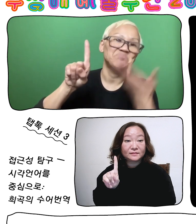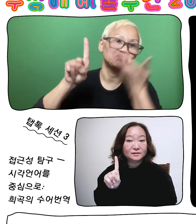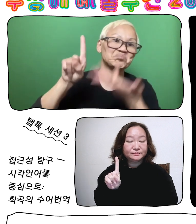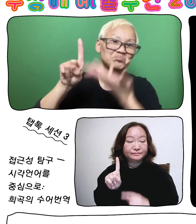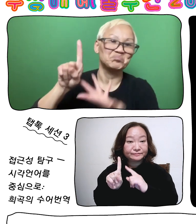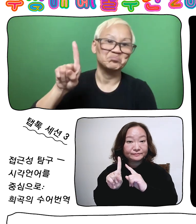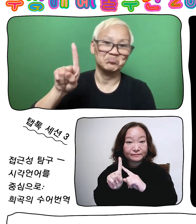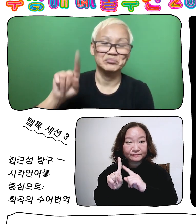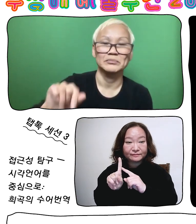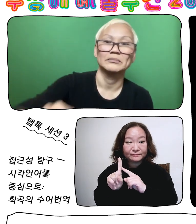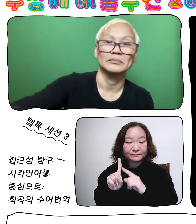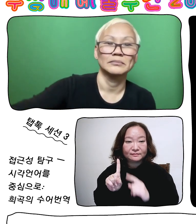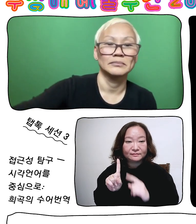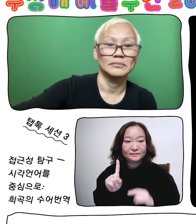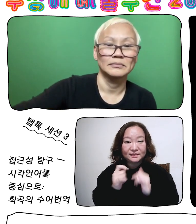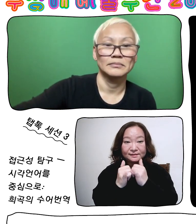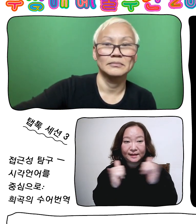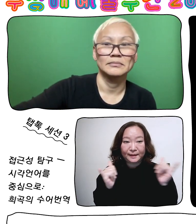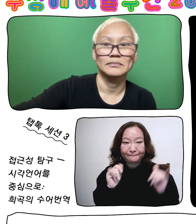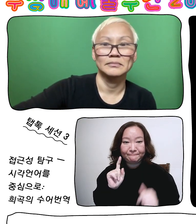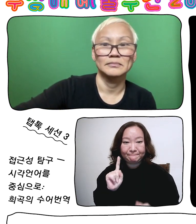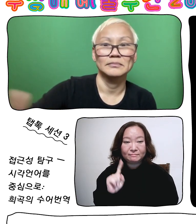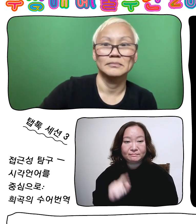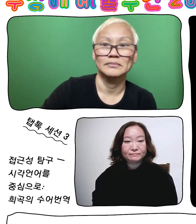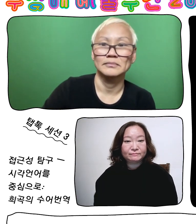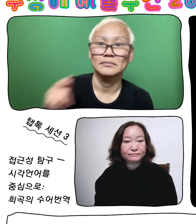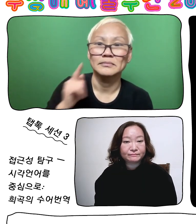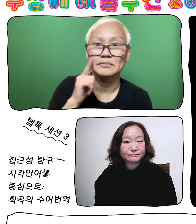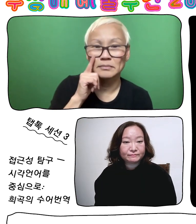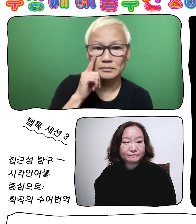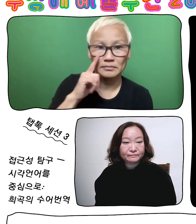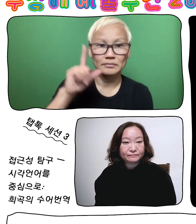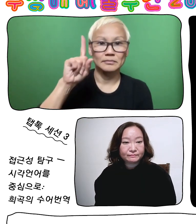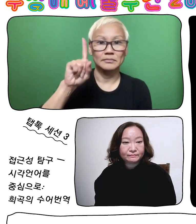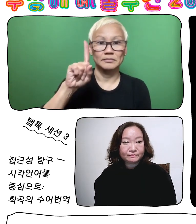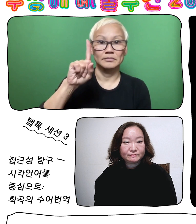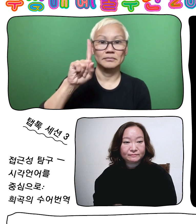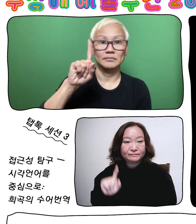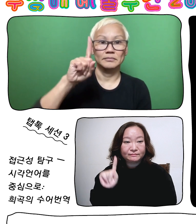검지를 든 동작은 사람을 의미하기도 하는데요.